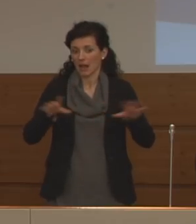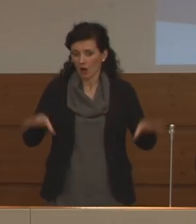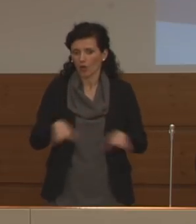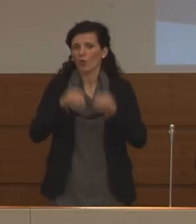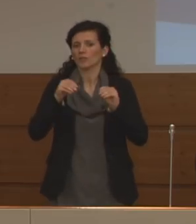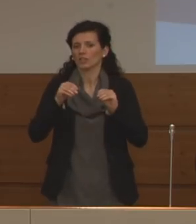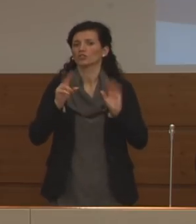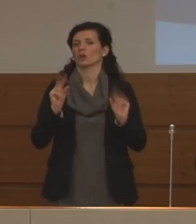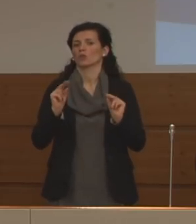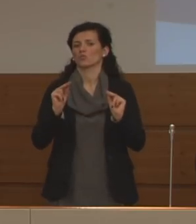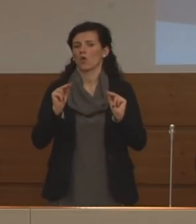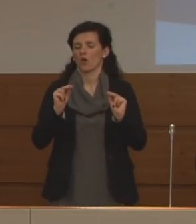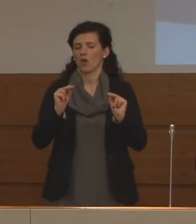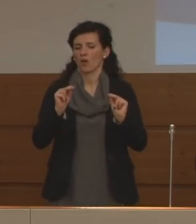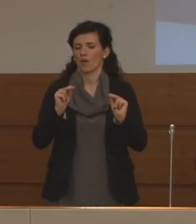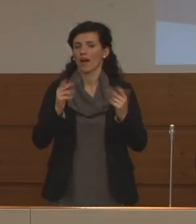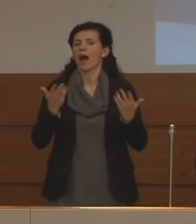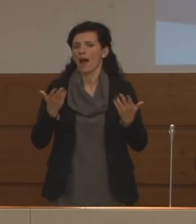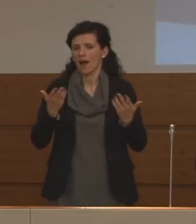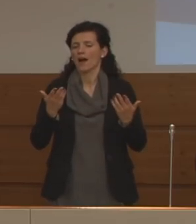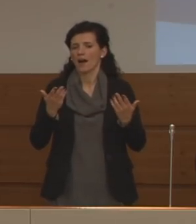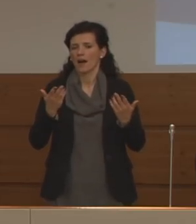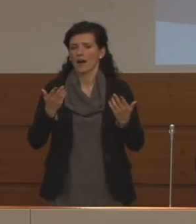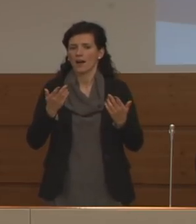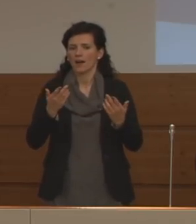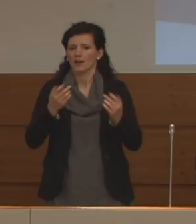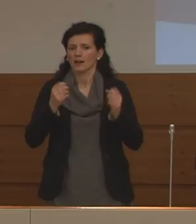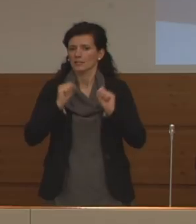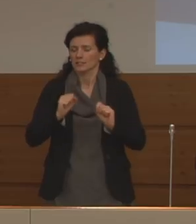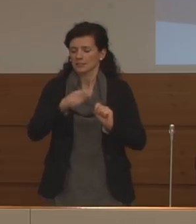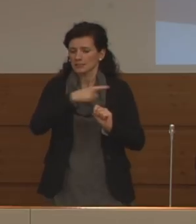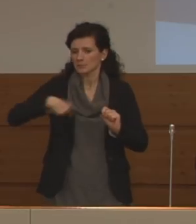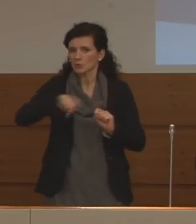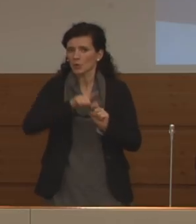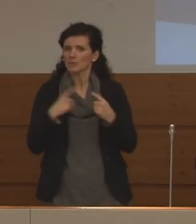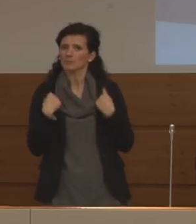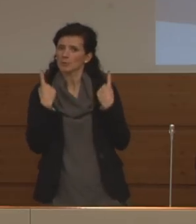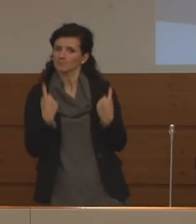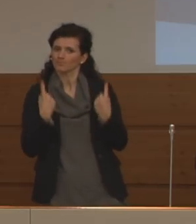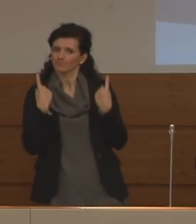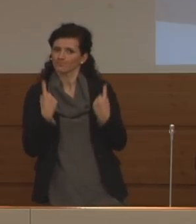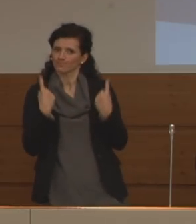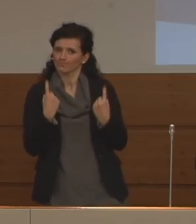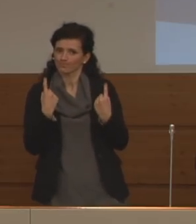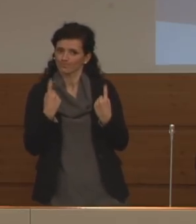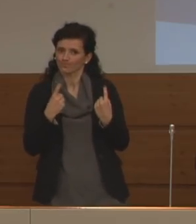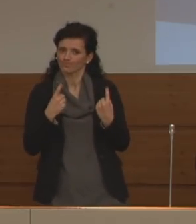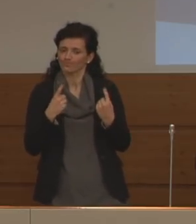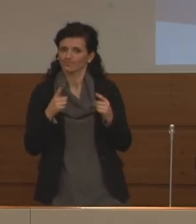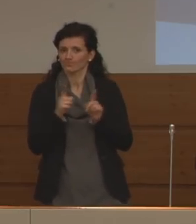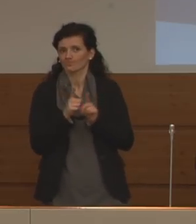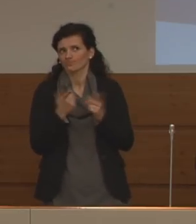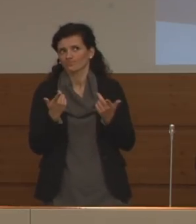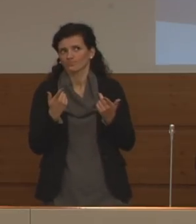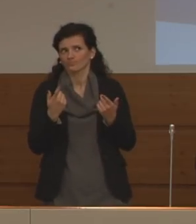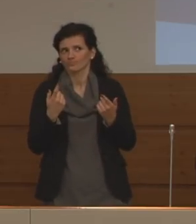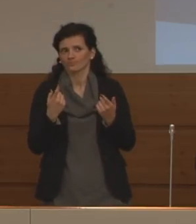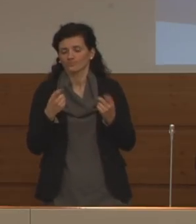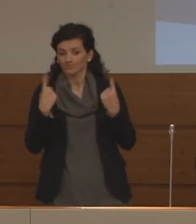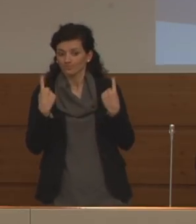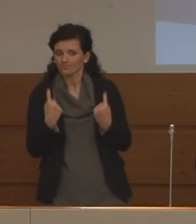di vista assolutamente cruciale e su questa ci aspettiamo